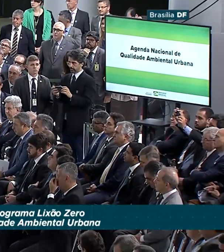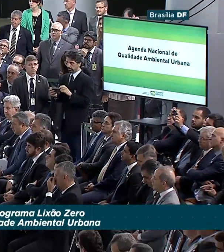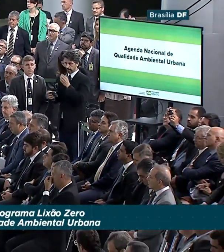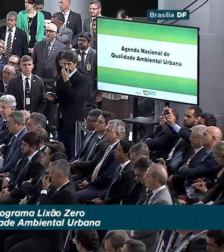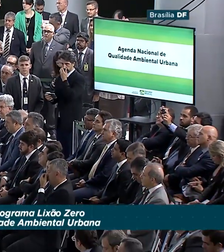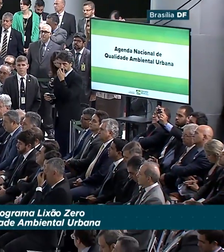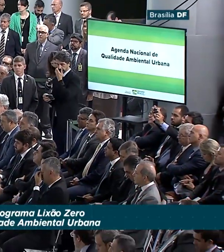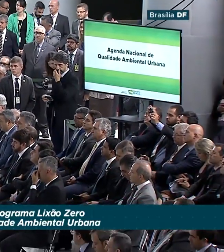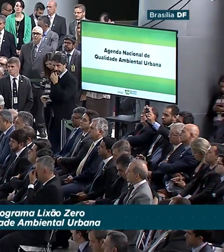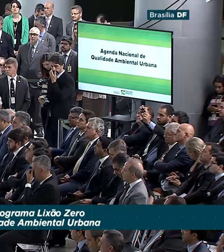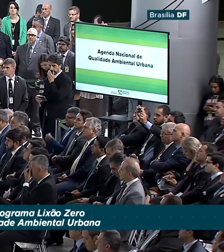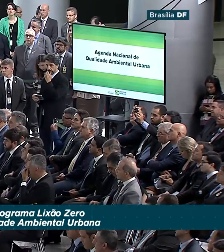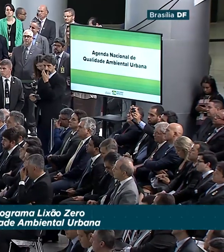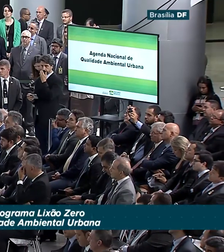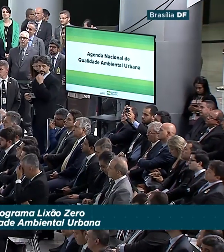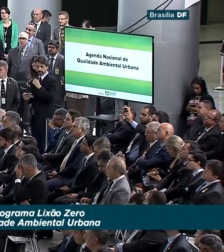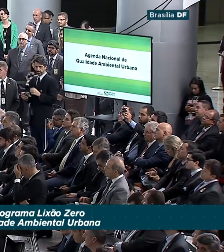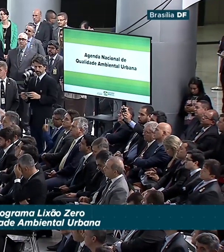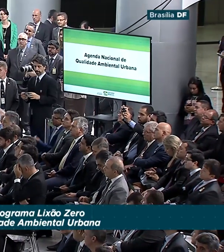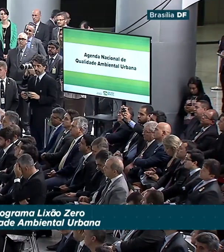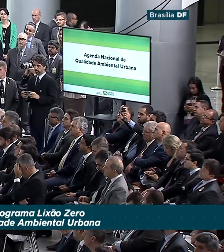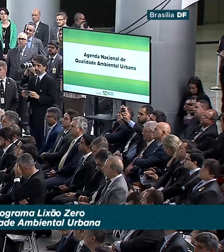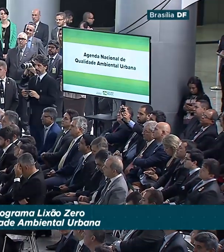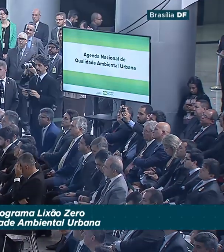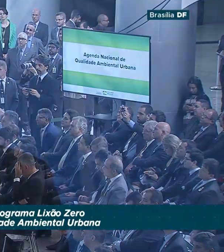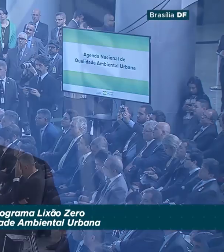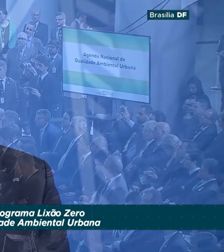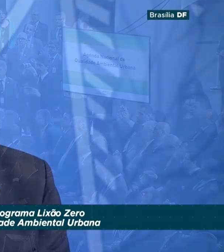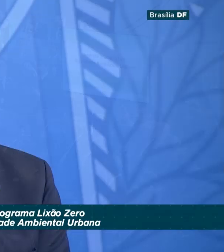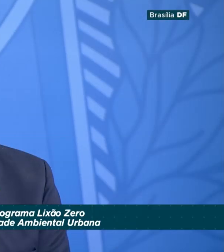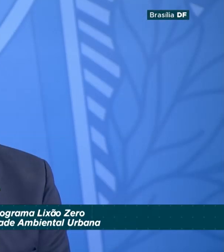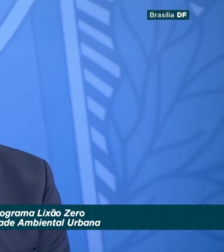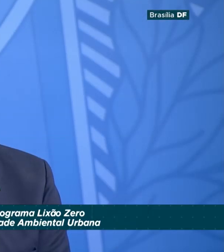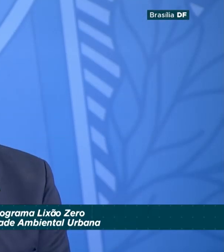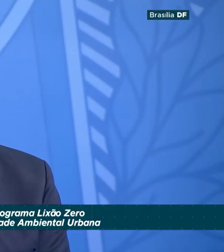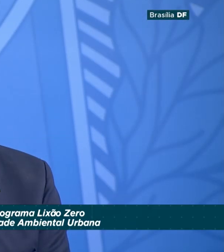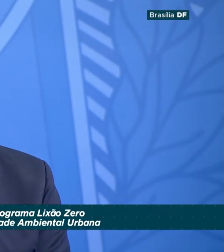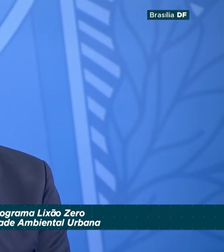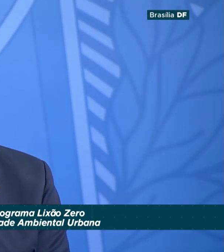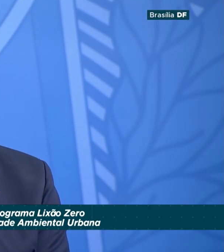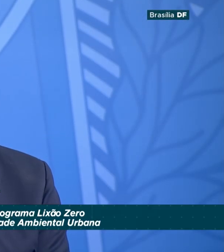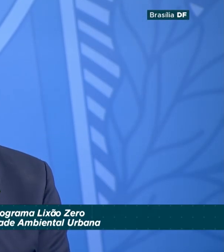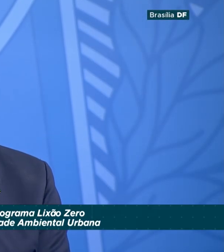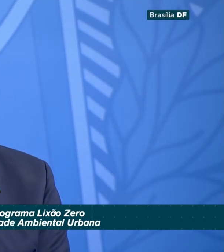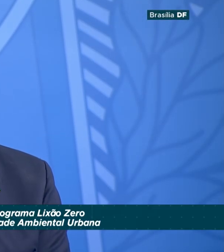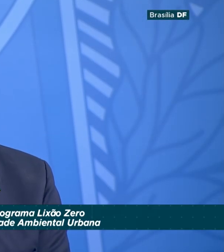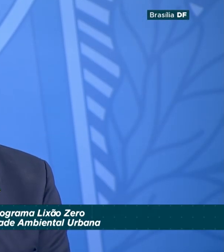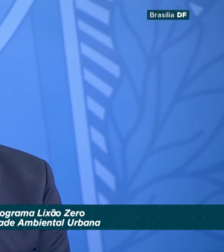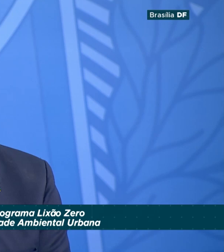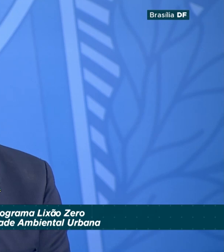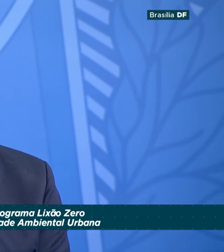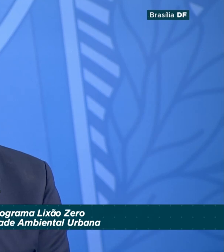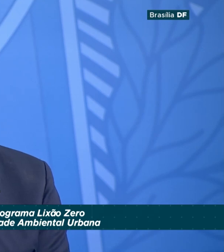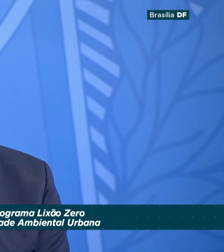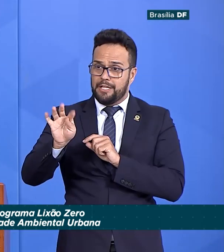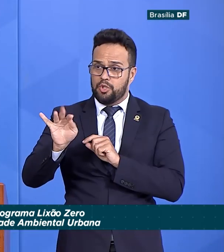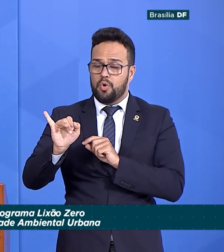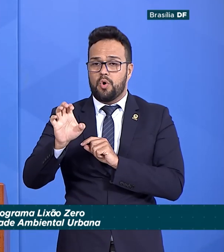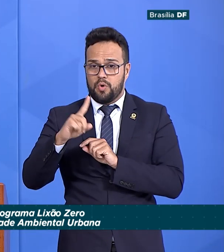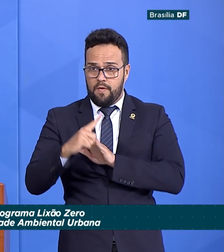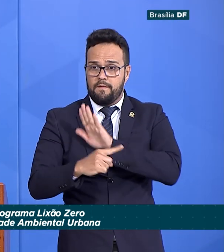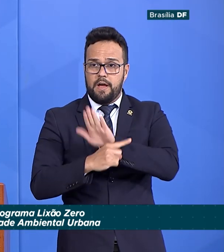disse, senhor presidente, é o decreto da logística reversa dos eletroeletrônicos, que vai aumentar a quantidade de pontos